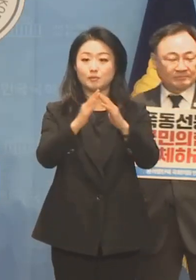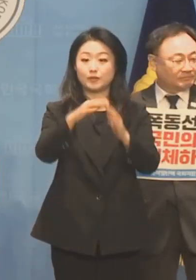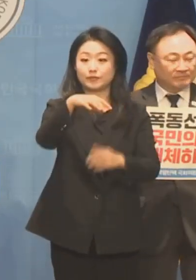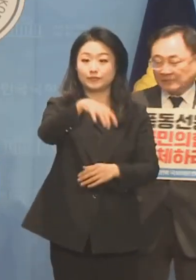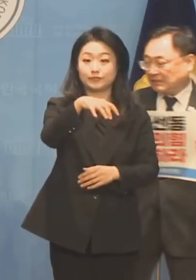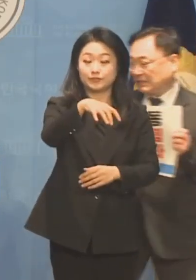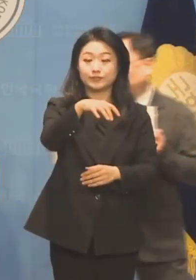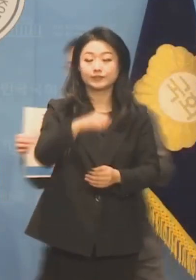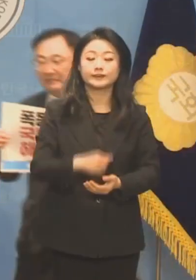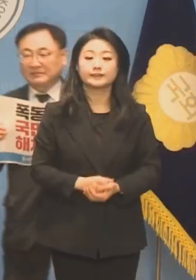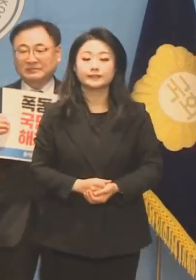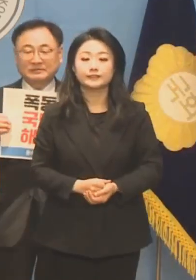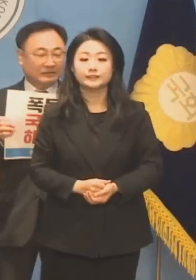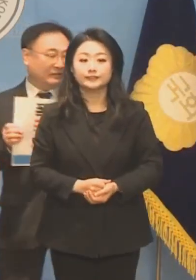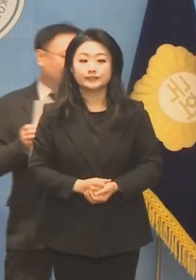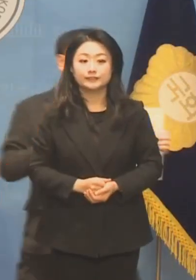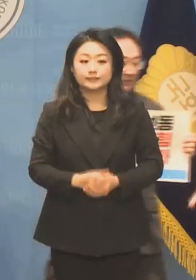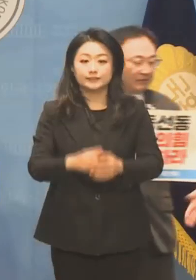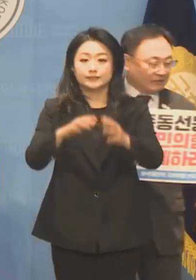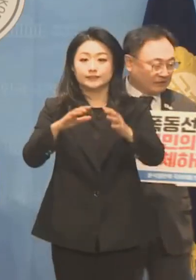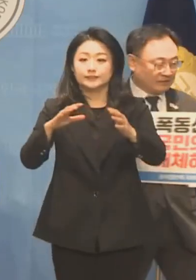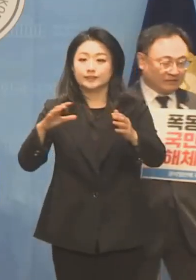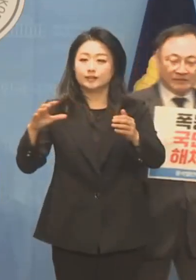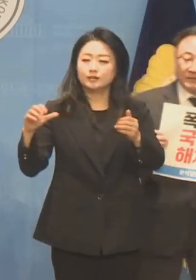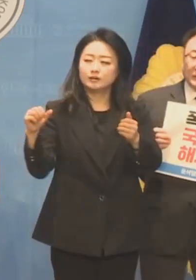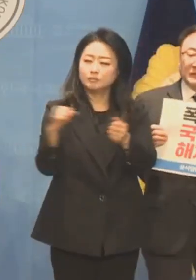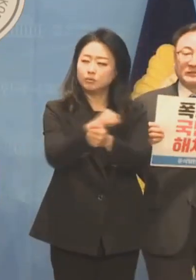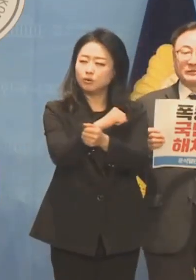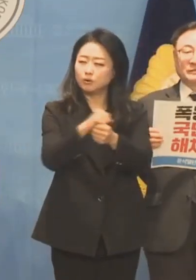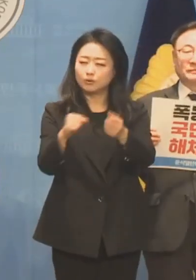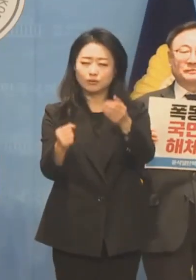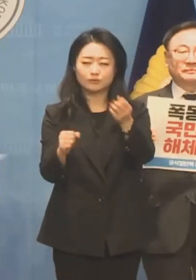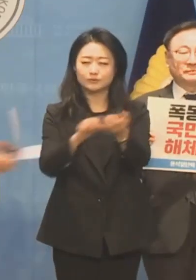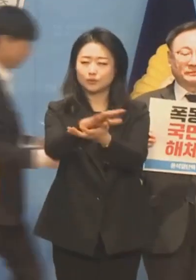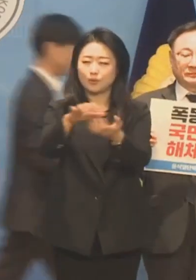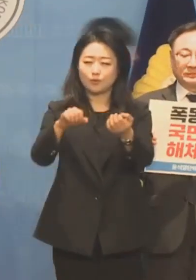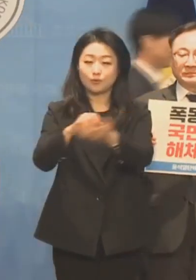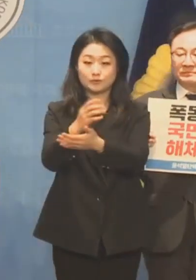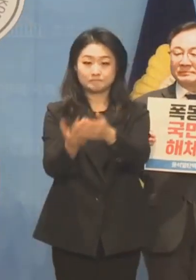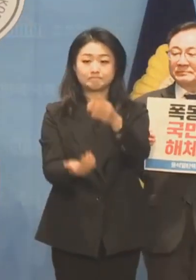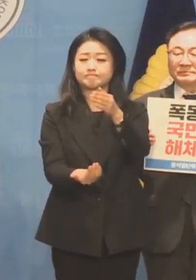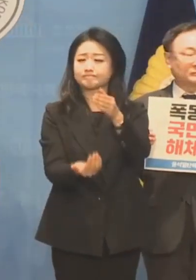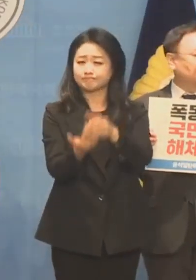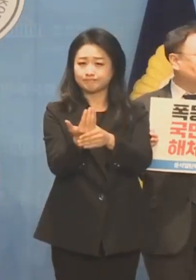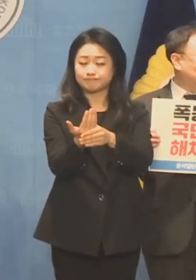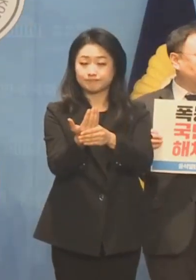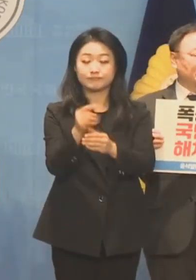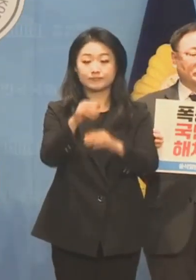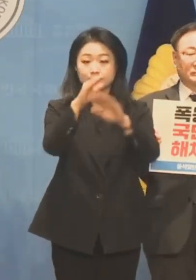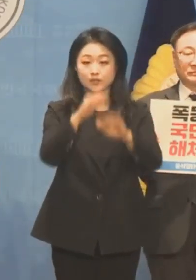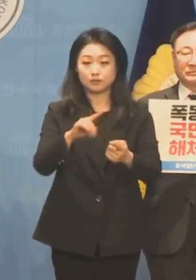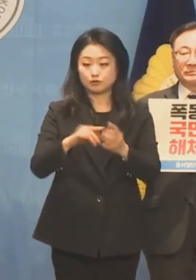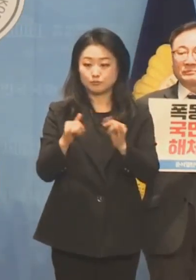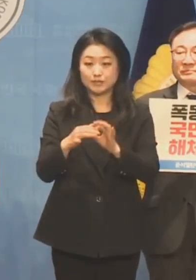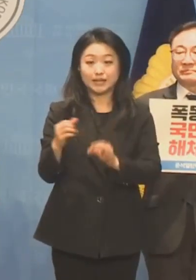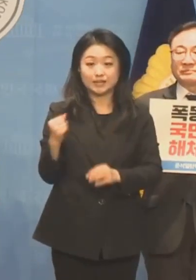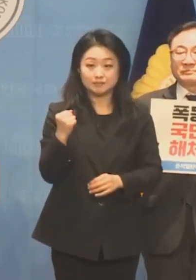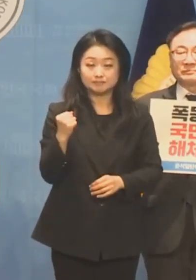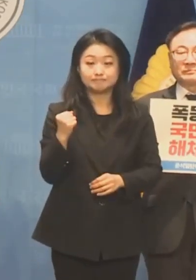서부지방법원에 대한 내란 폭동이 상상을 초월합니다. 국민의힘은 이와 관련해서